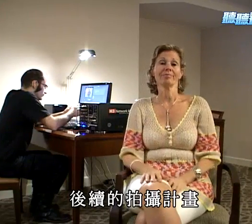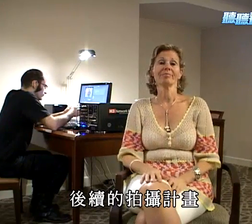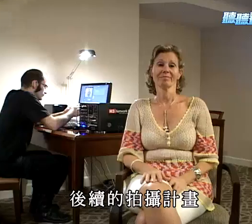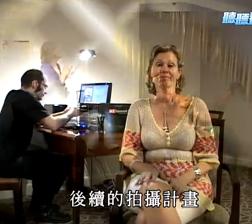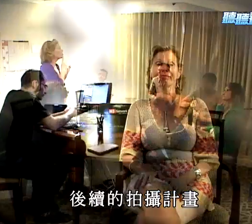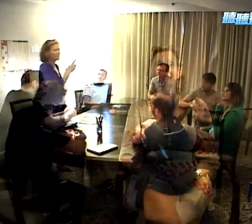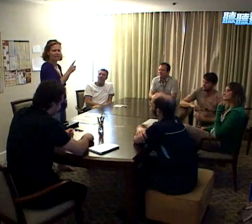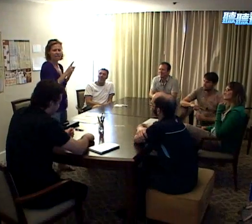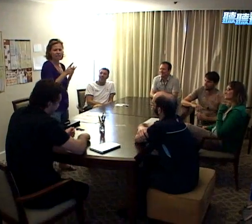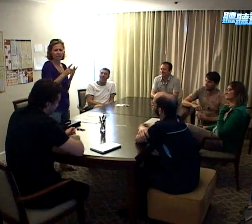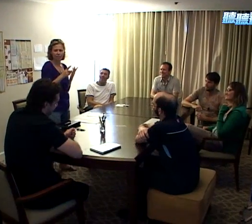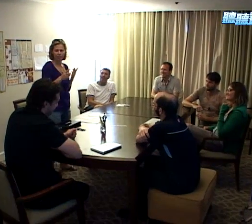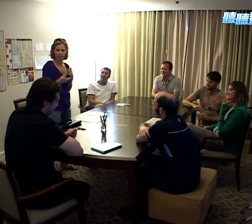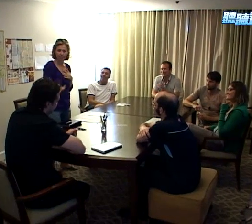划。